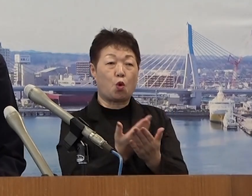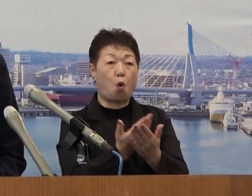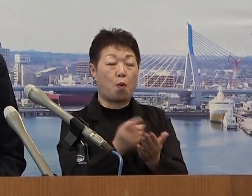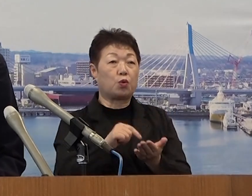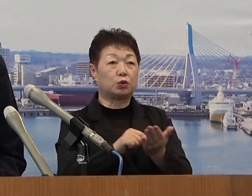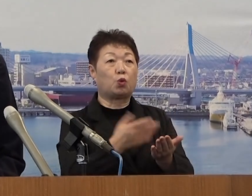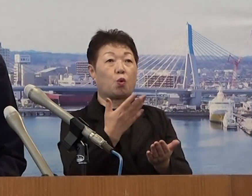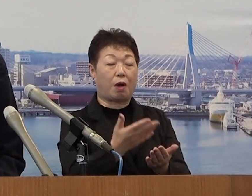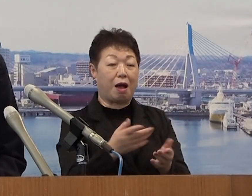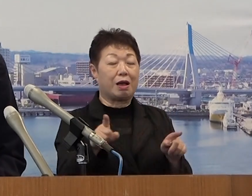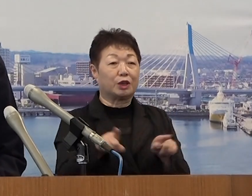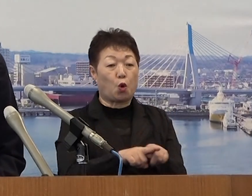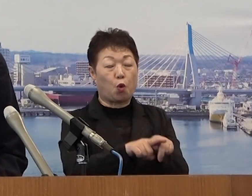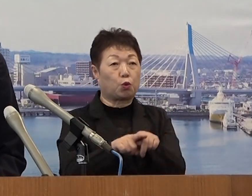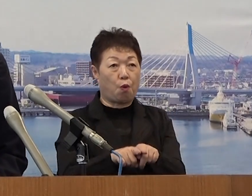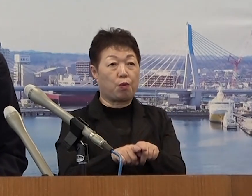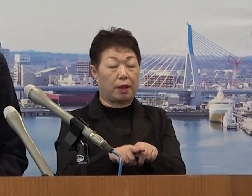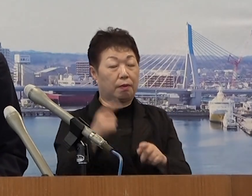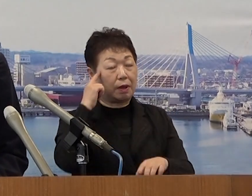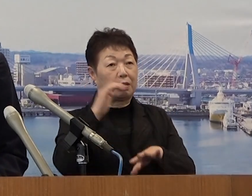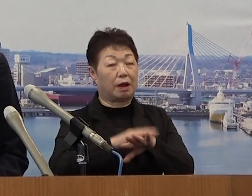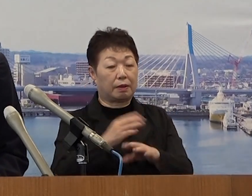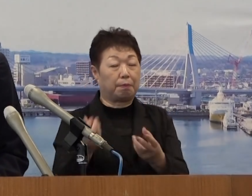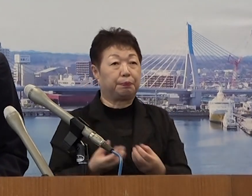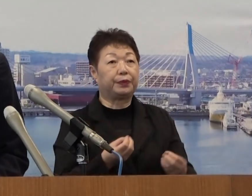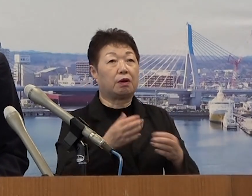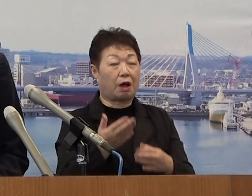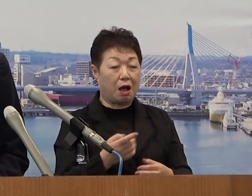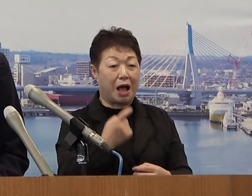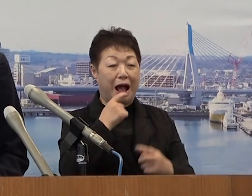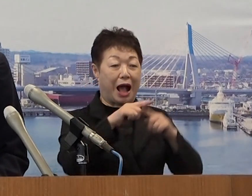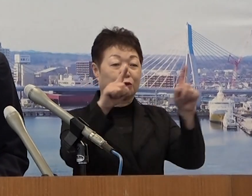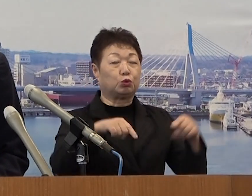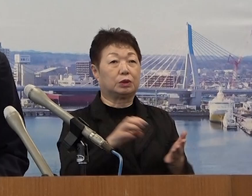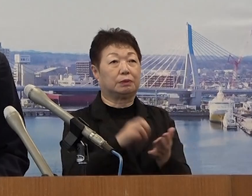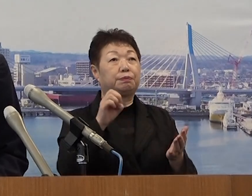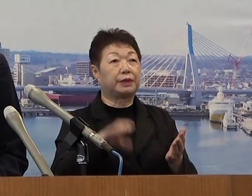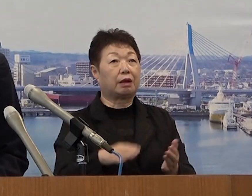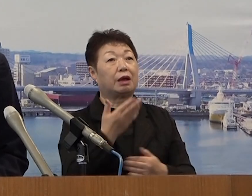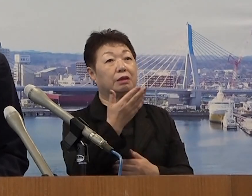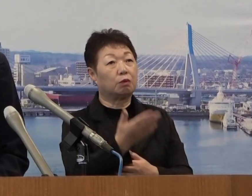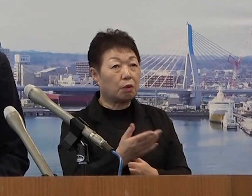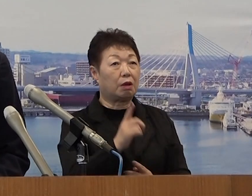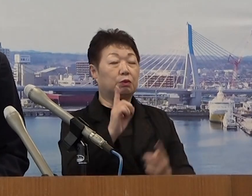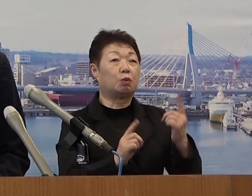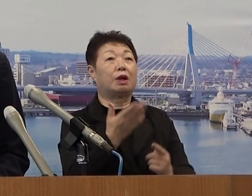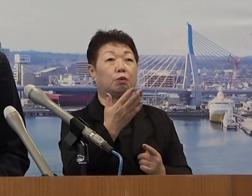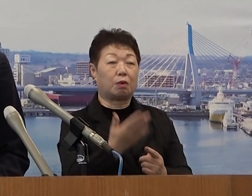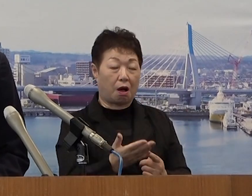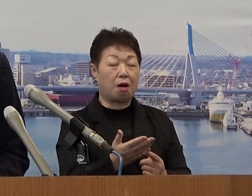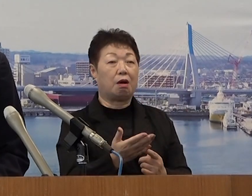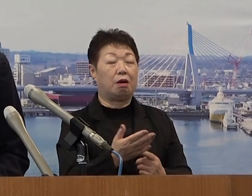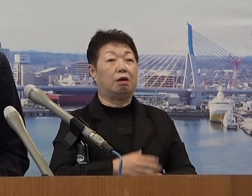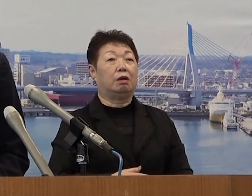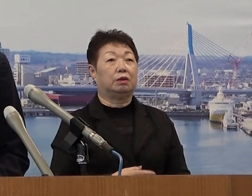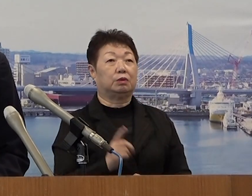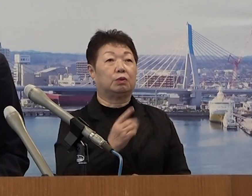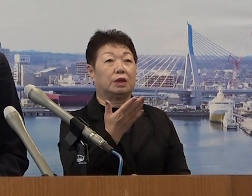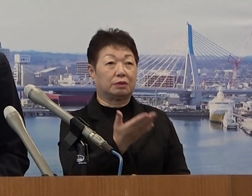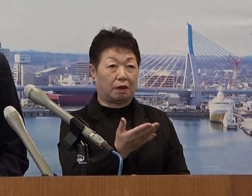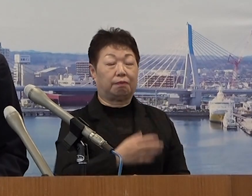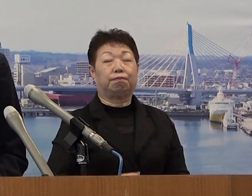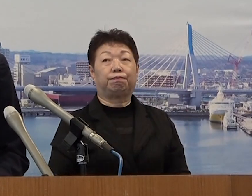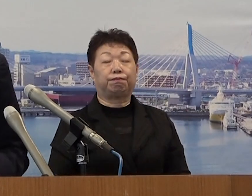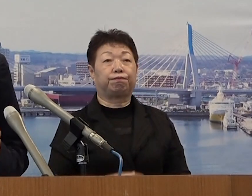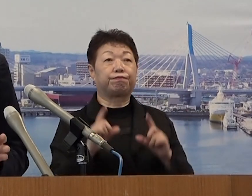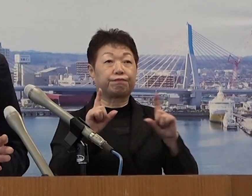ますか、共同歩調を取ってこう白紙撤回に向けた動きを一緒にしましょうということなんでしょうかね。どうなん